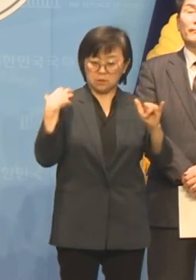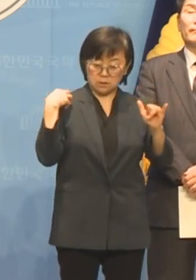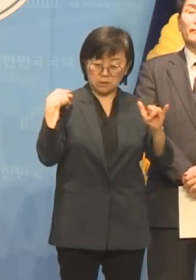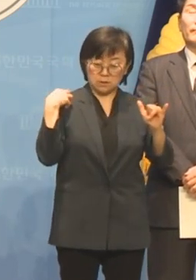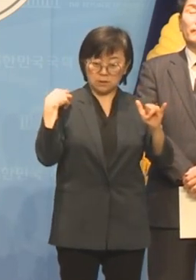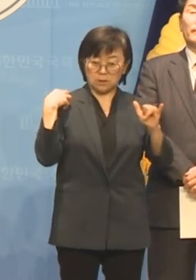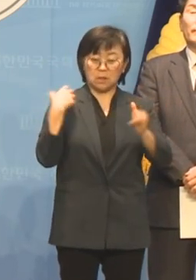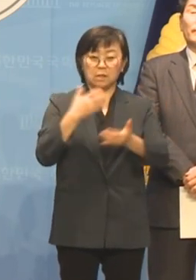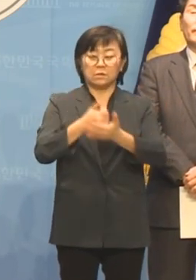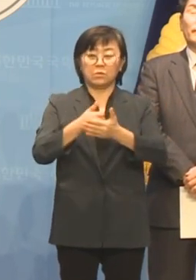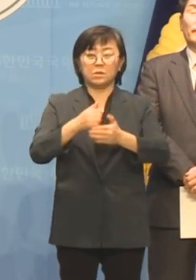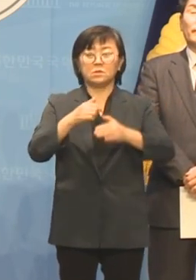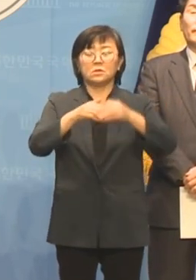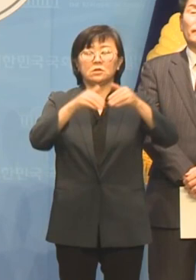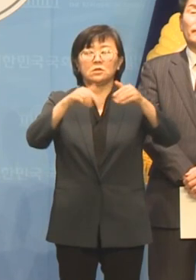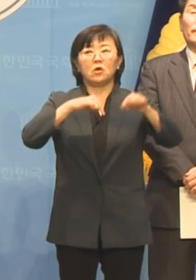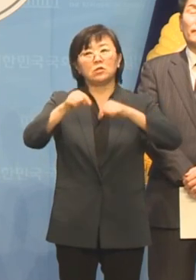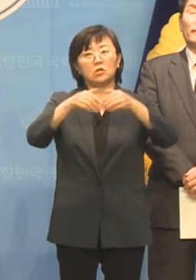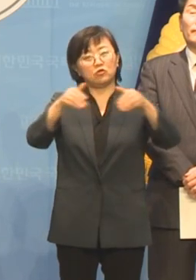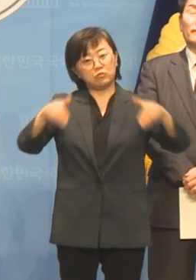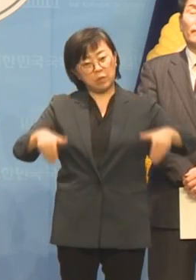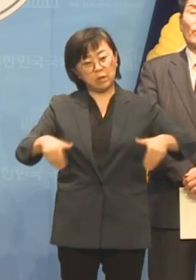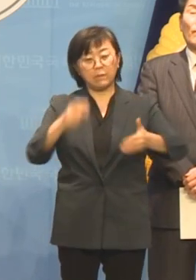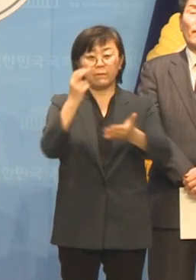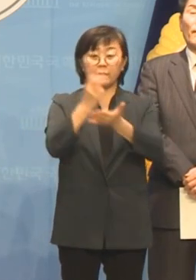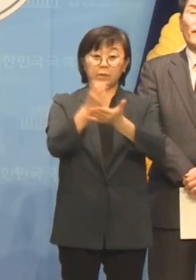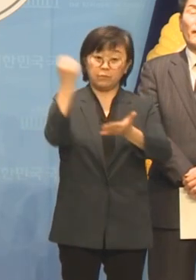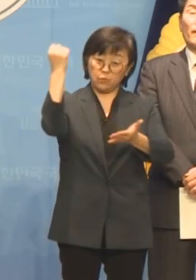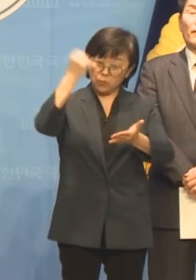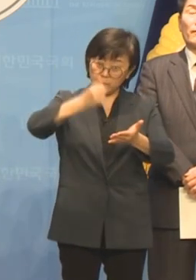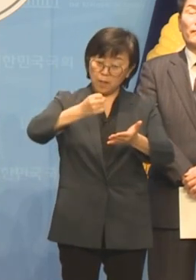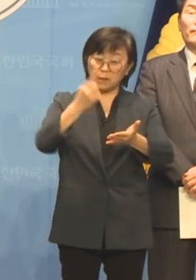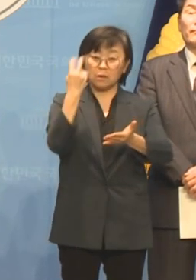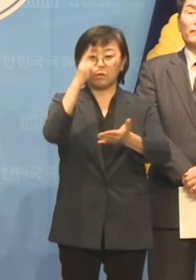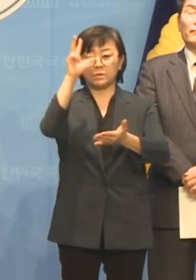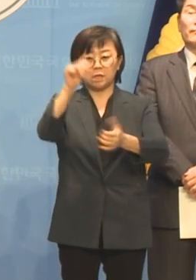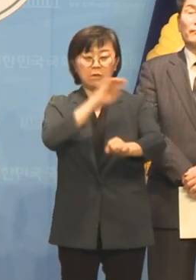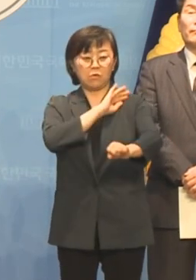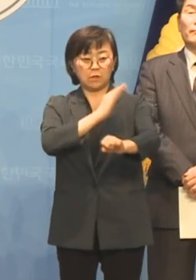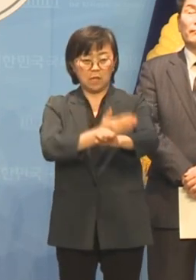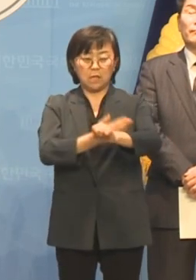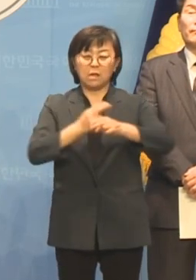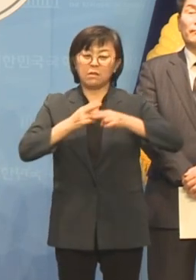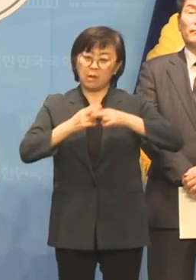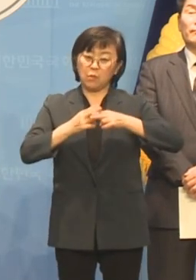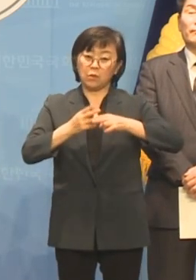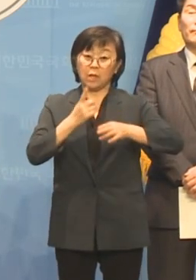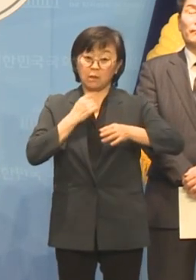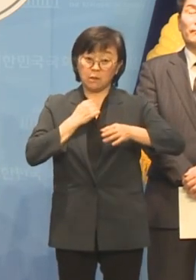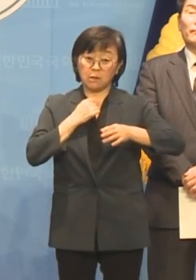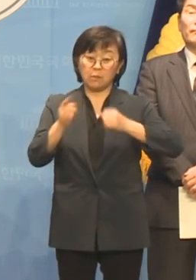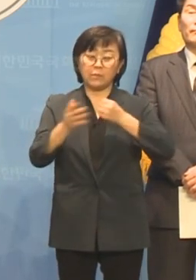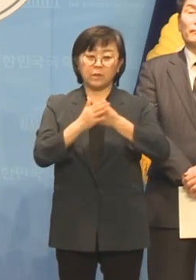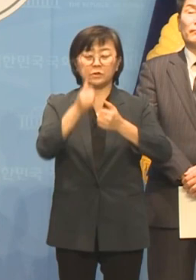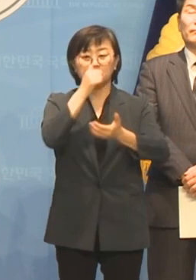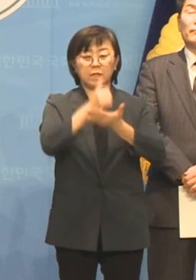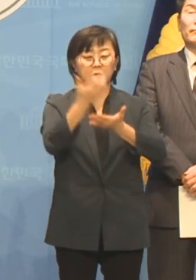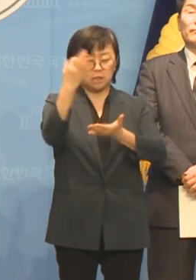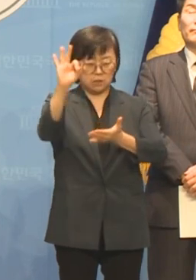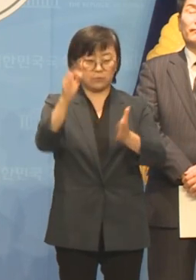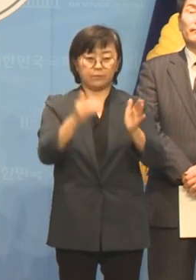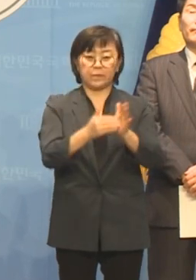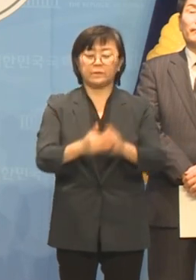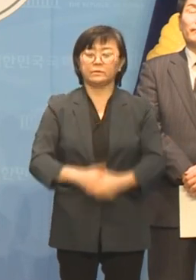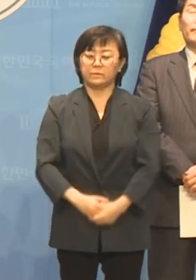가치인 정치적 중립을 정면으로 위반하여 검찰권을 남용한 범죄로서 유죄임을